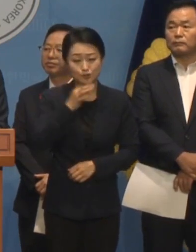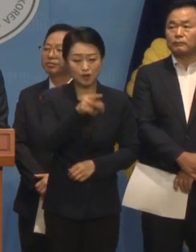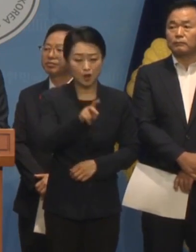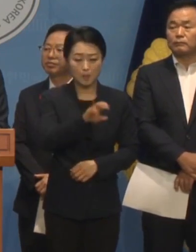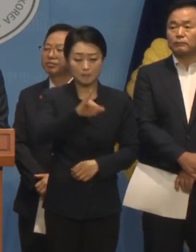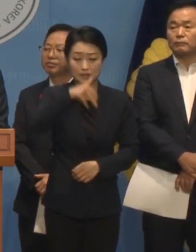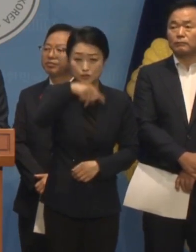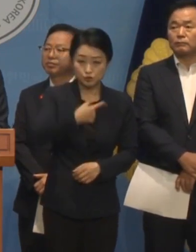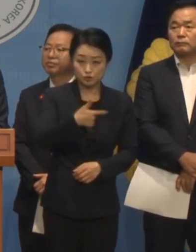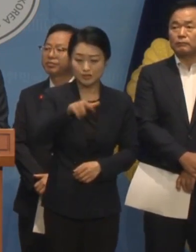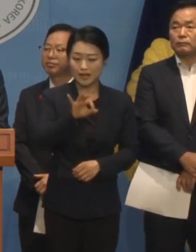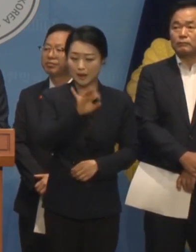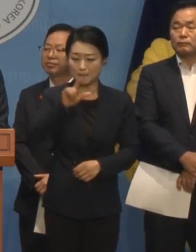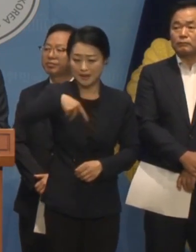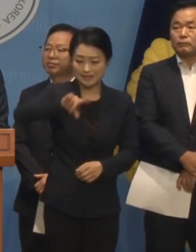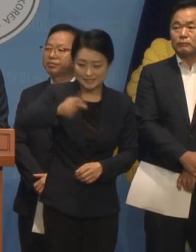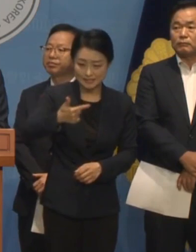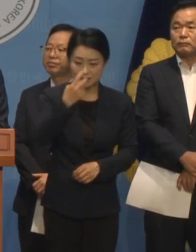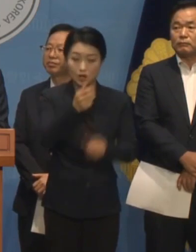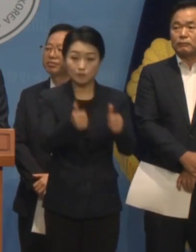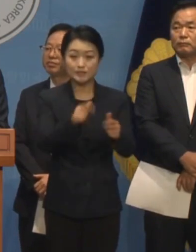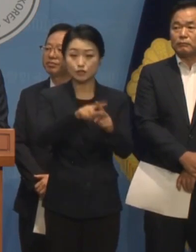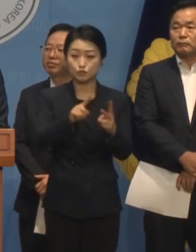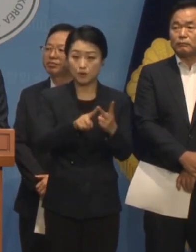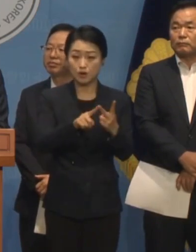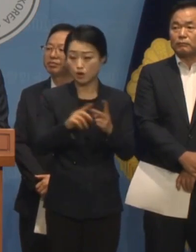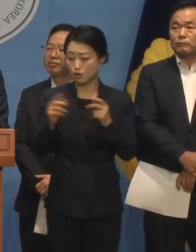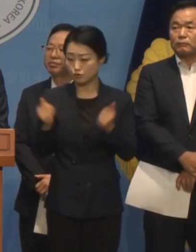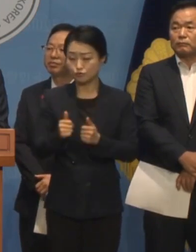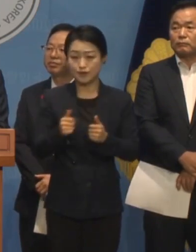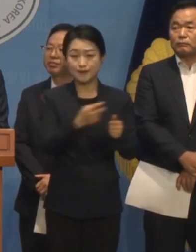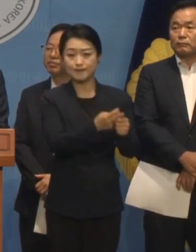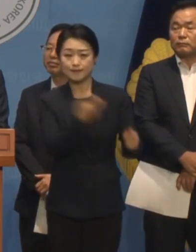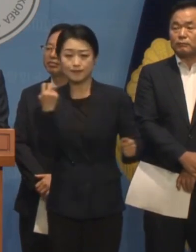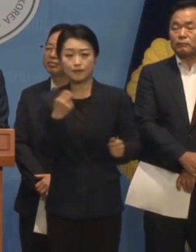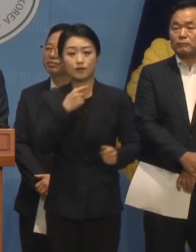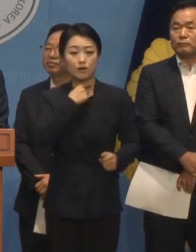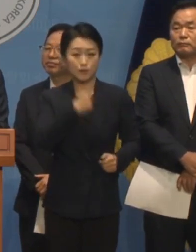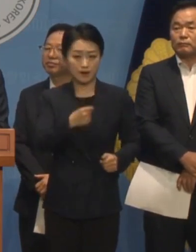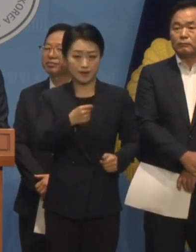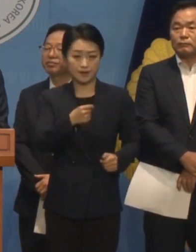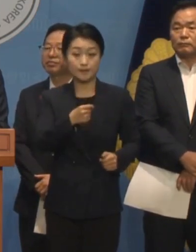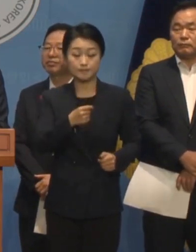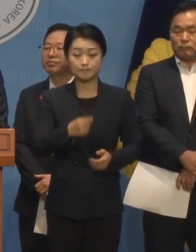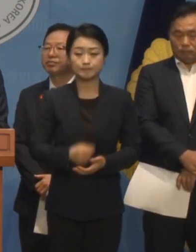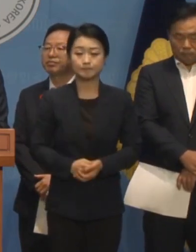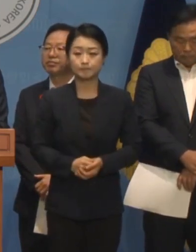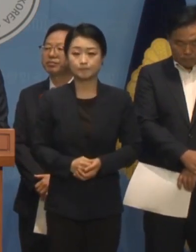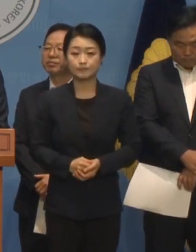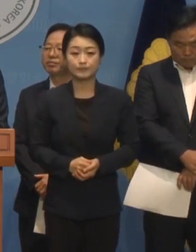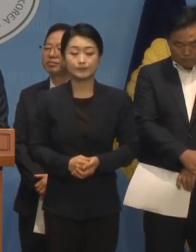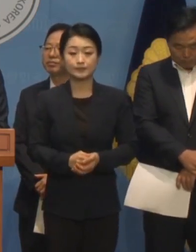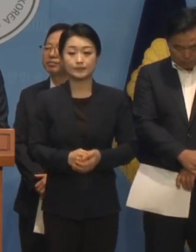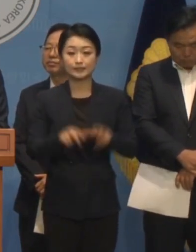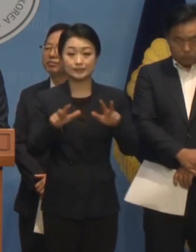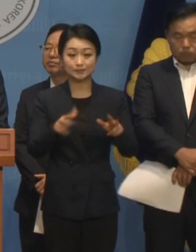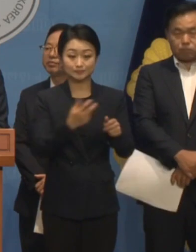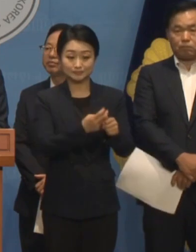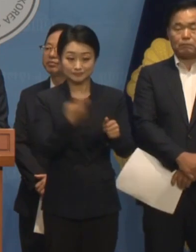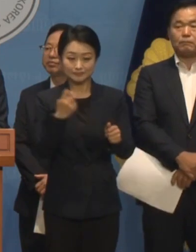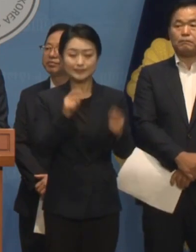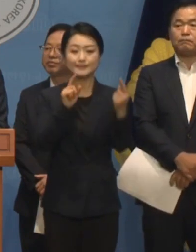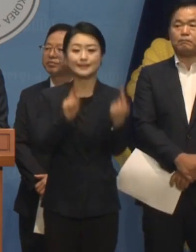검사, 강백신 검사도 반드시 국회 법정에 세울 수 있도록 하겠습니다. 지금 탄핵 대상